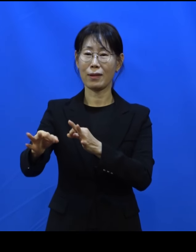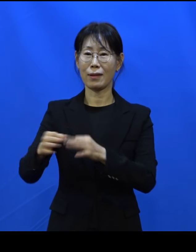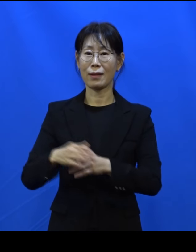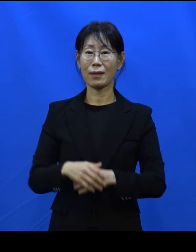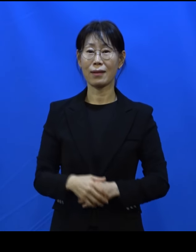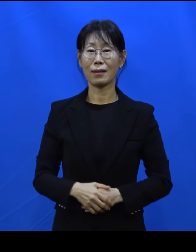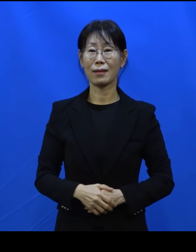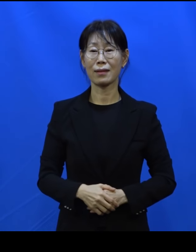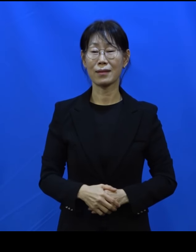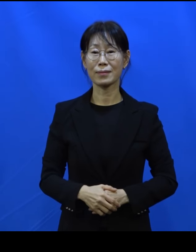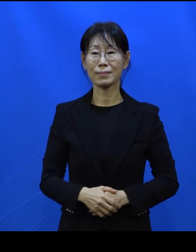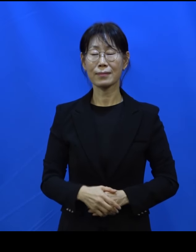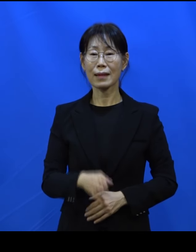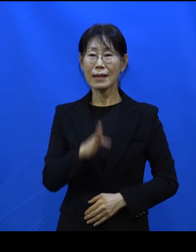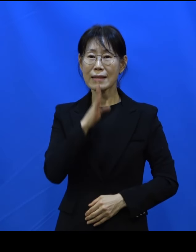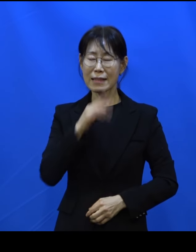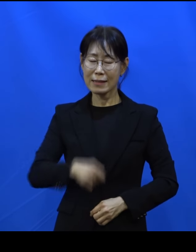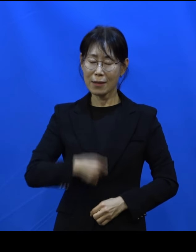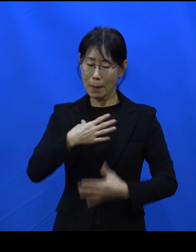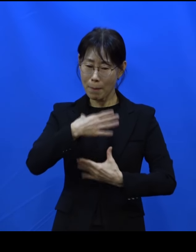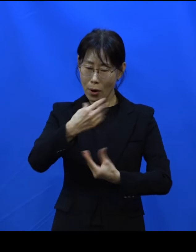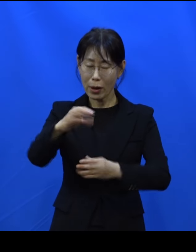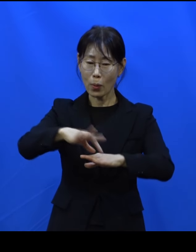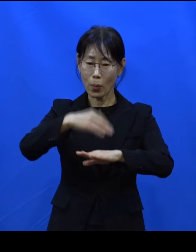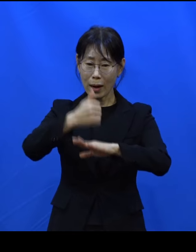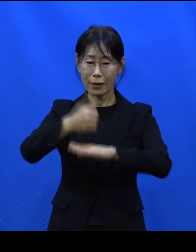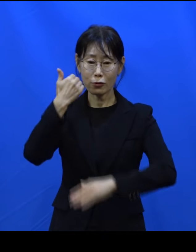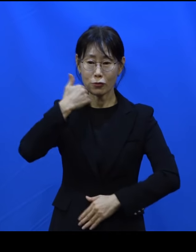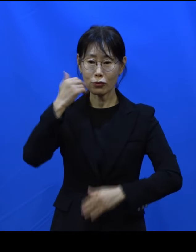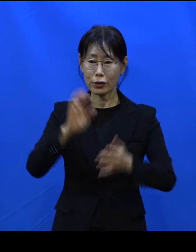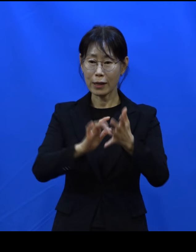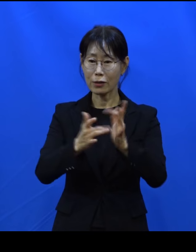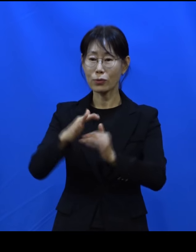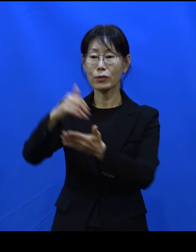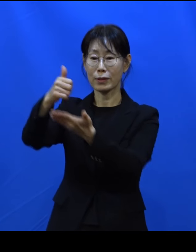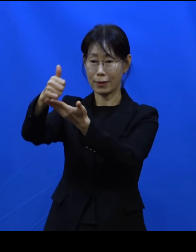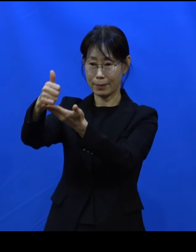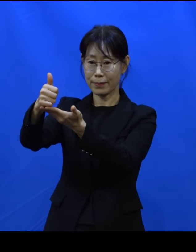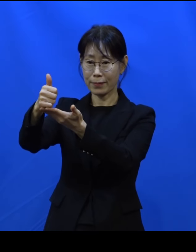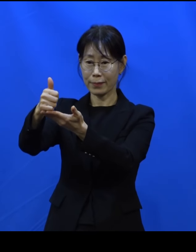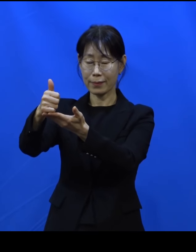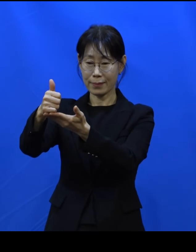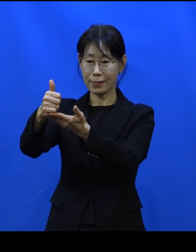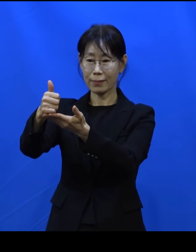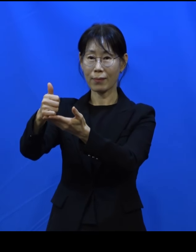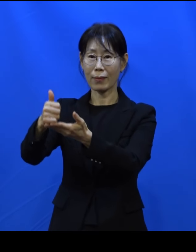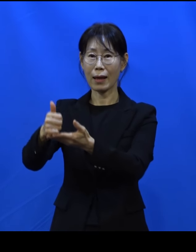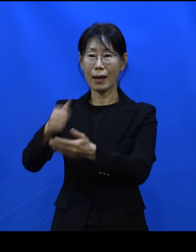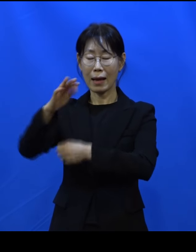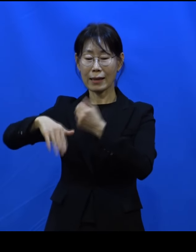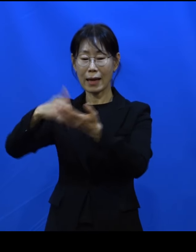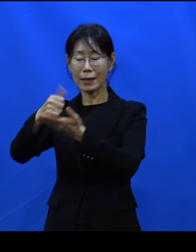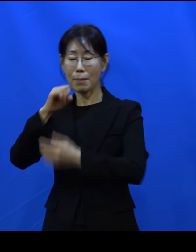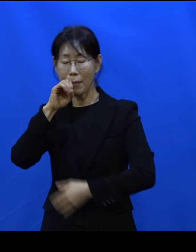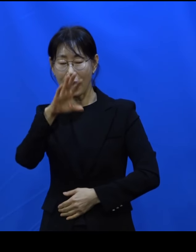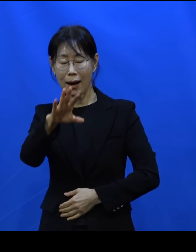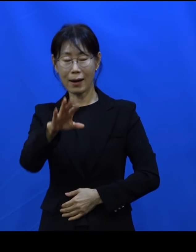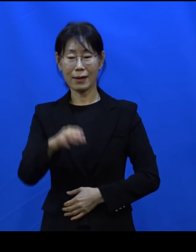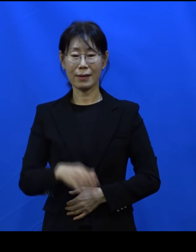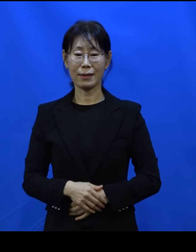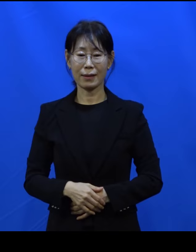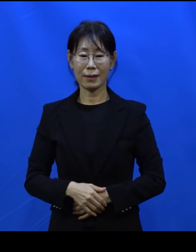뜻이에요. 그러나 진정한 평강의 왕은 그리스도, 하나님의 아들을 향한 이는 내 사랑하는 아들이요 내 기뻐하는 자라고